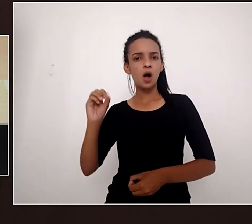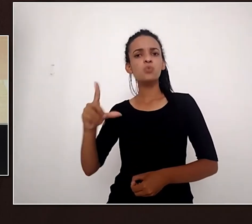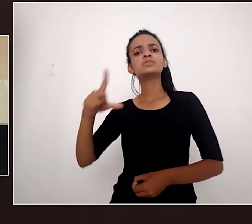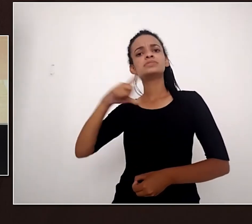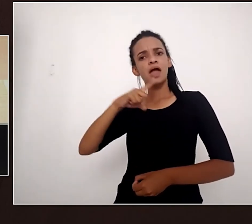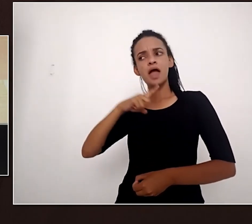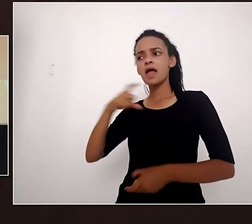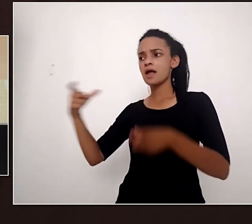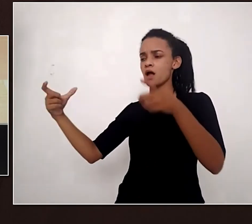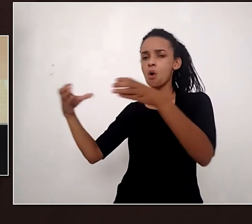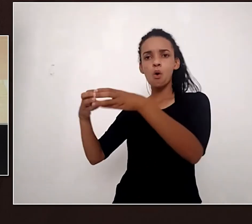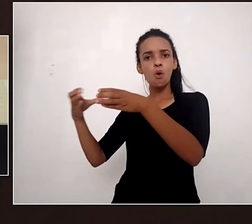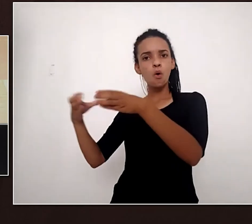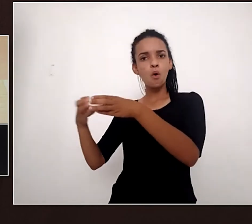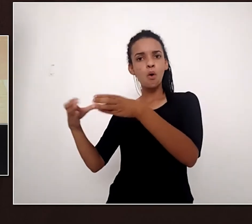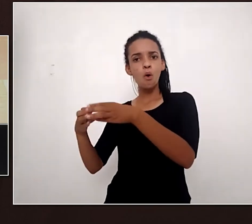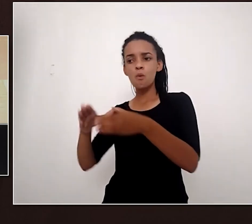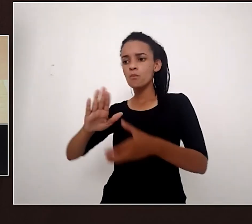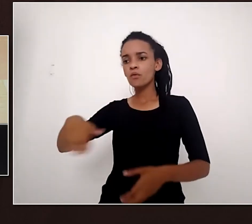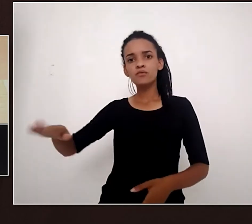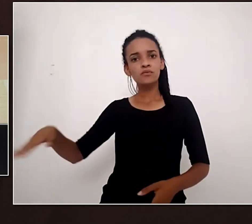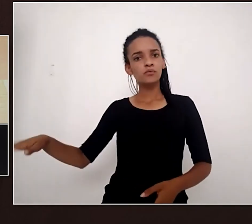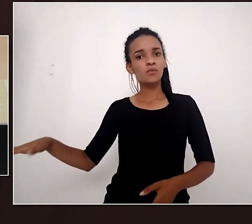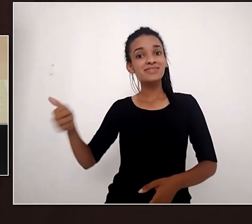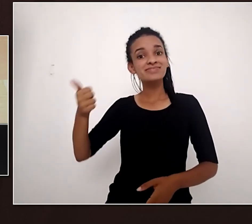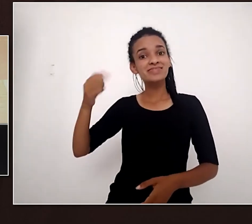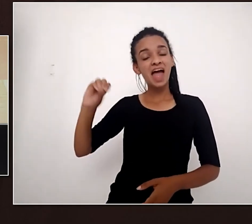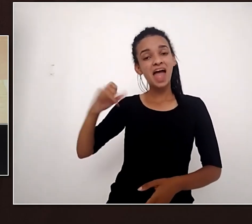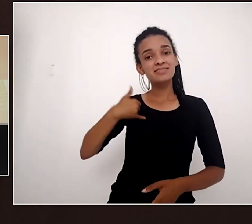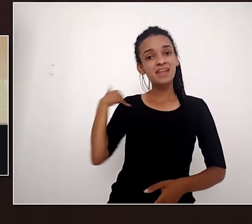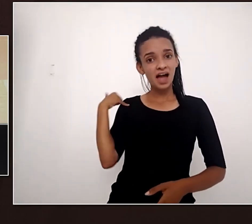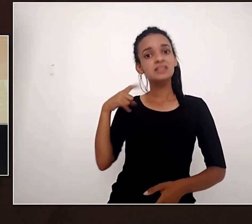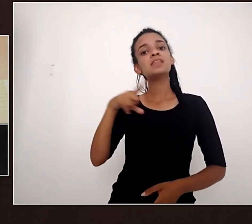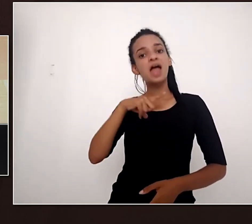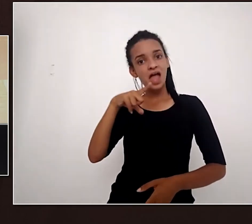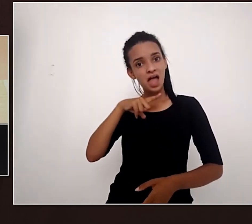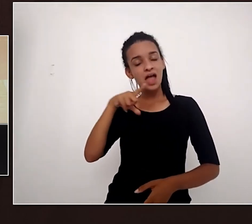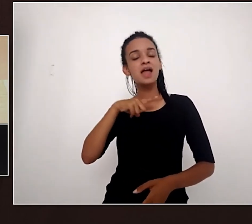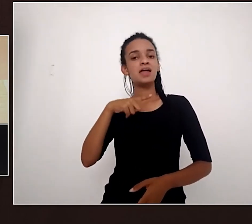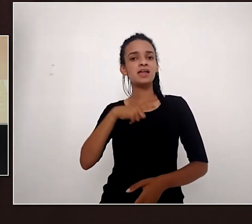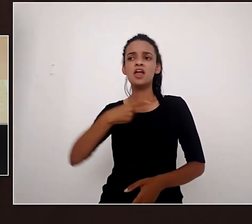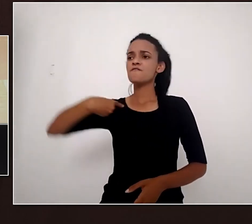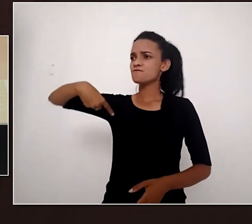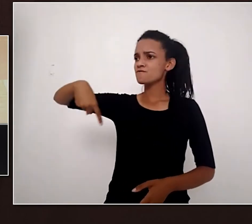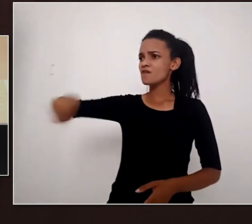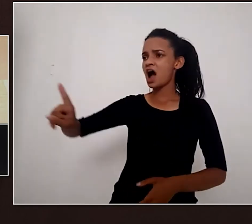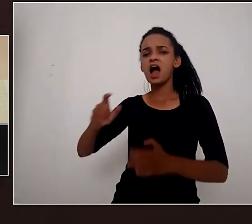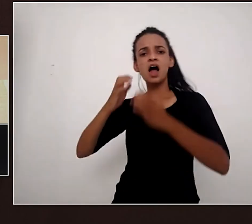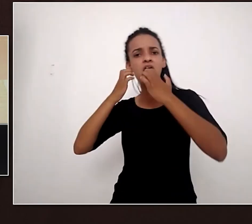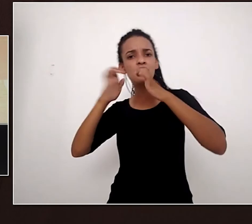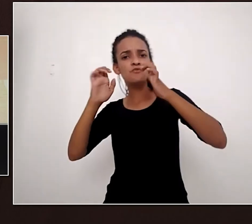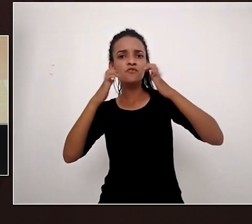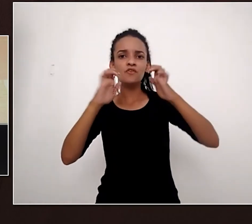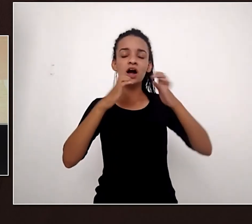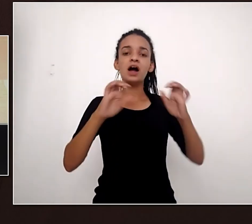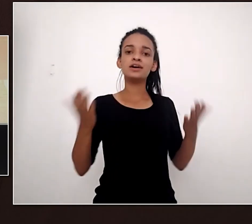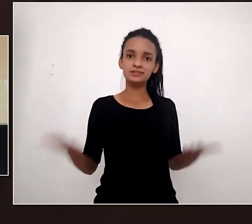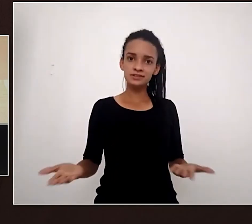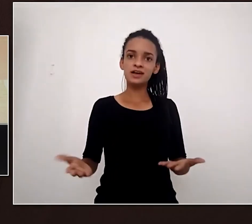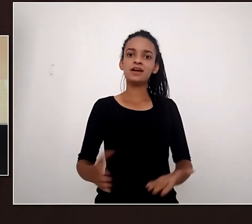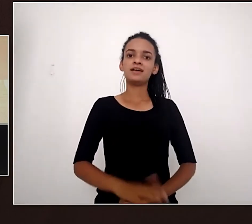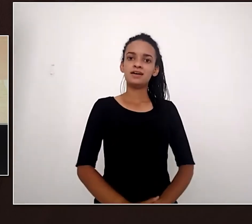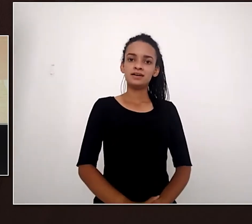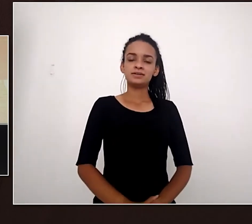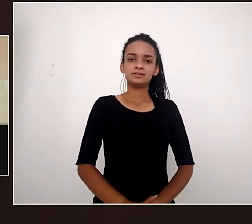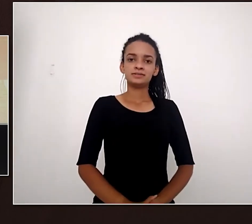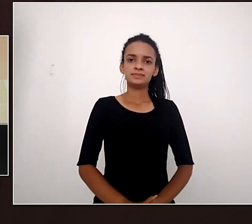Colportores que têm pouco mais de 10 anos de idade, 12 anos de idade. Eles estão fazendo uma festa ali na